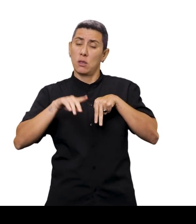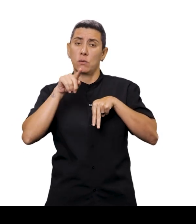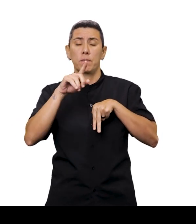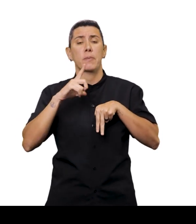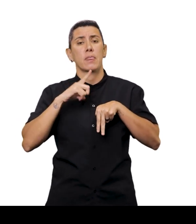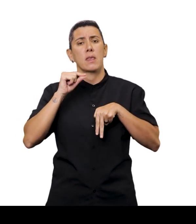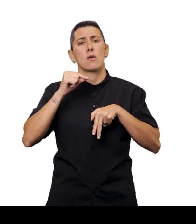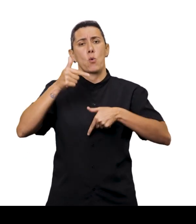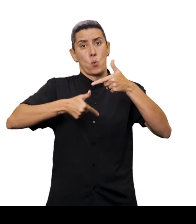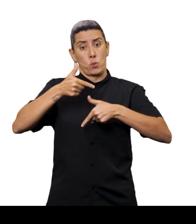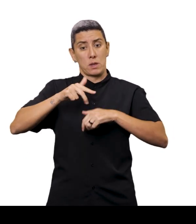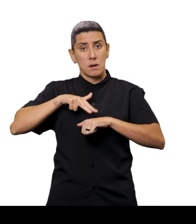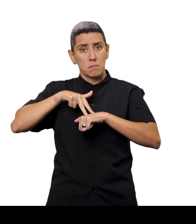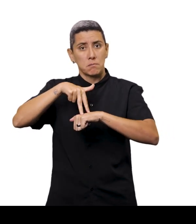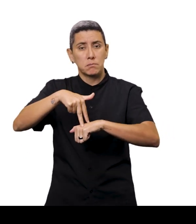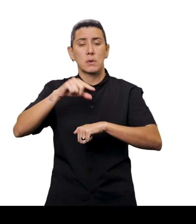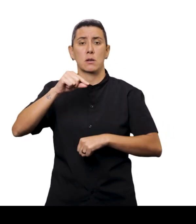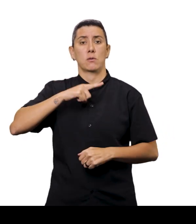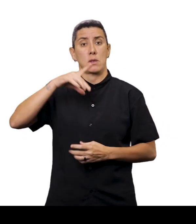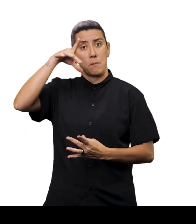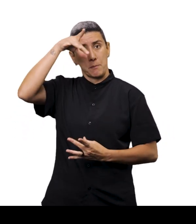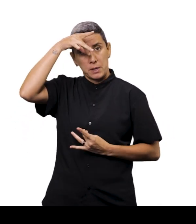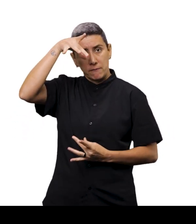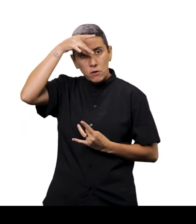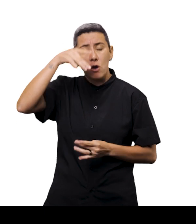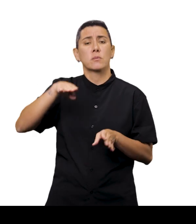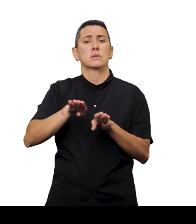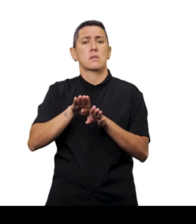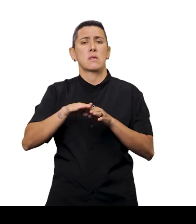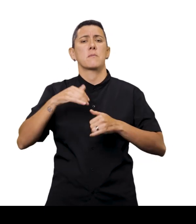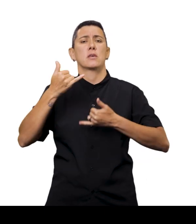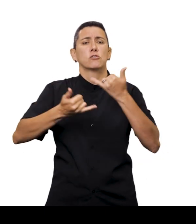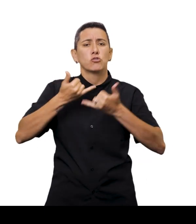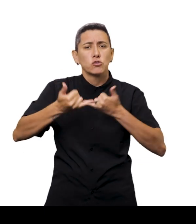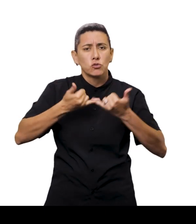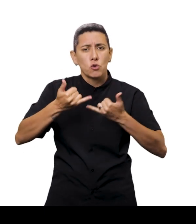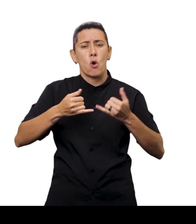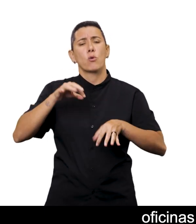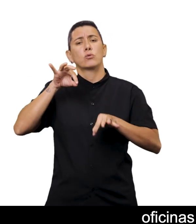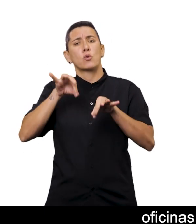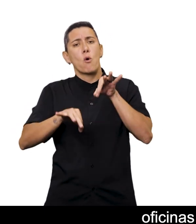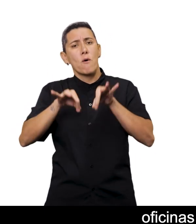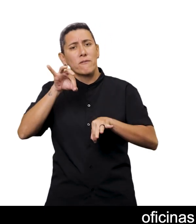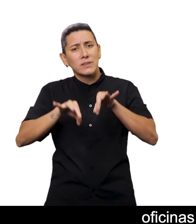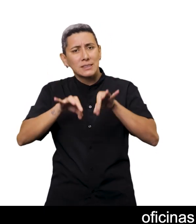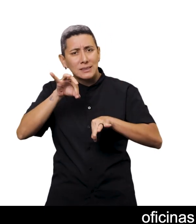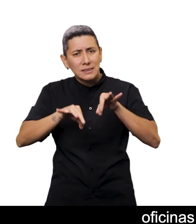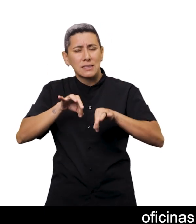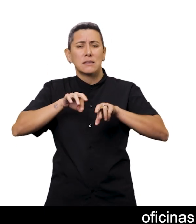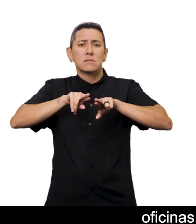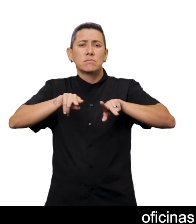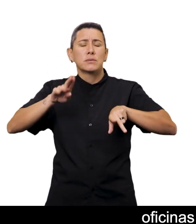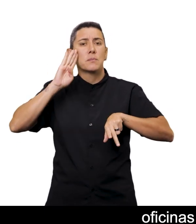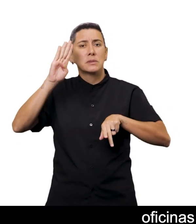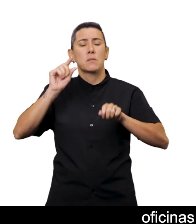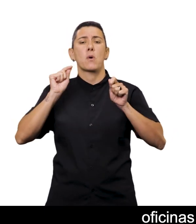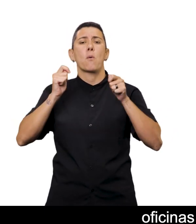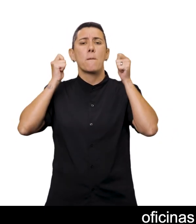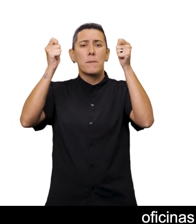Sua atuação inclui também performances, jogos colaborativos, oficinas